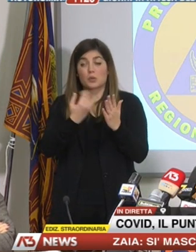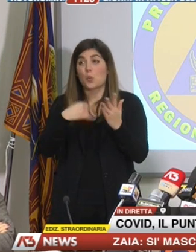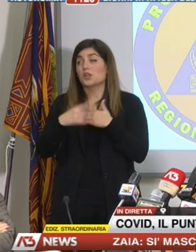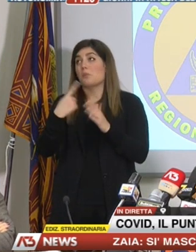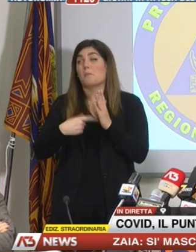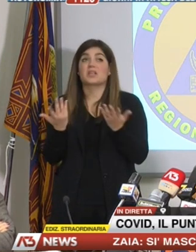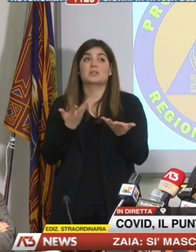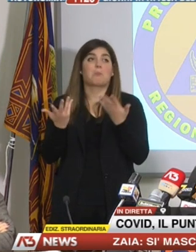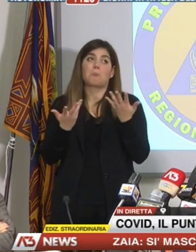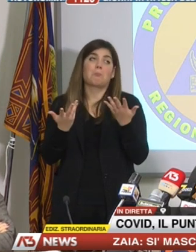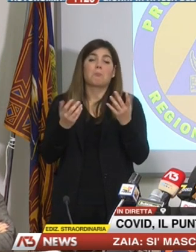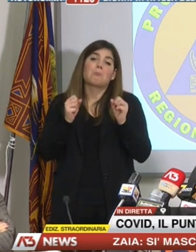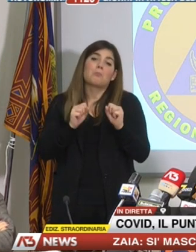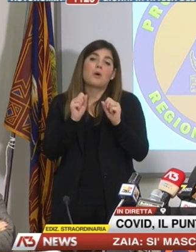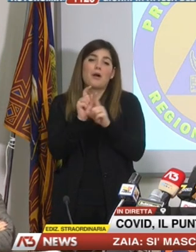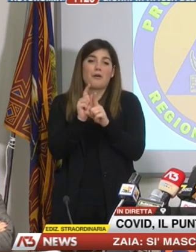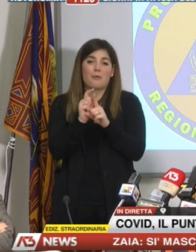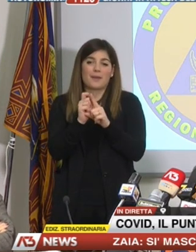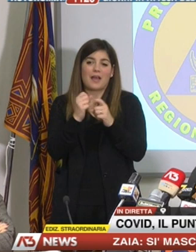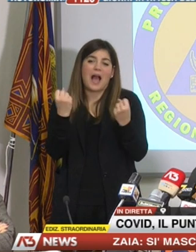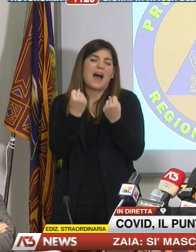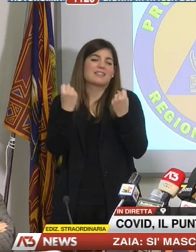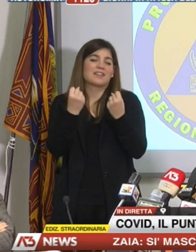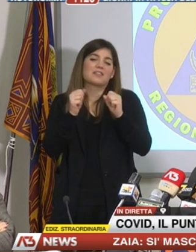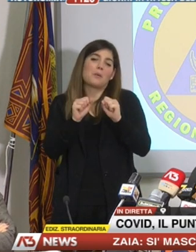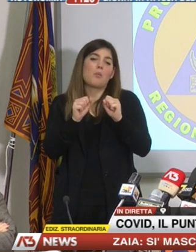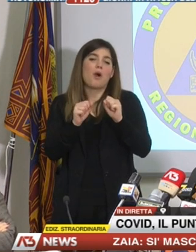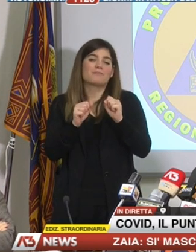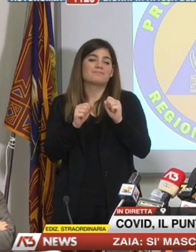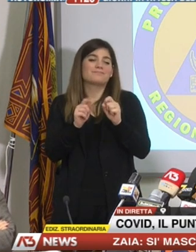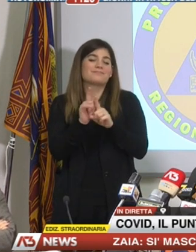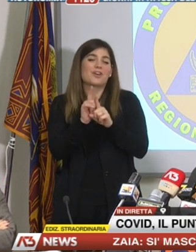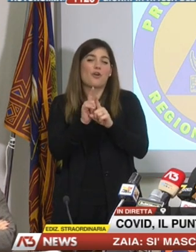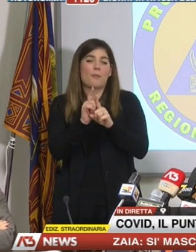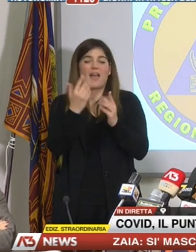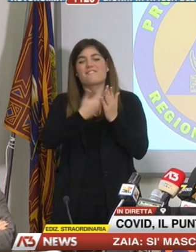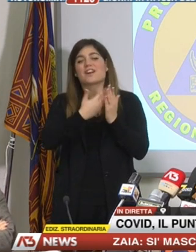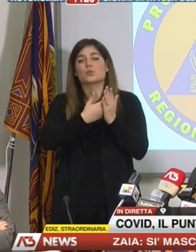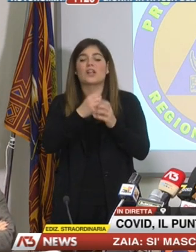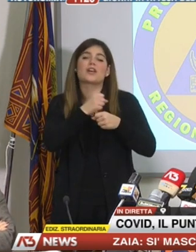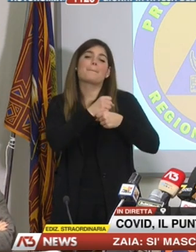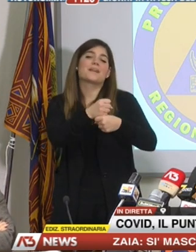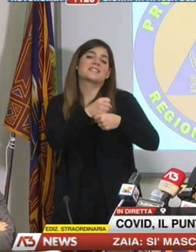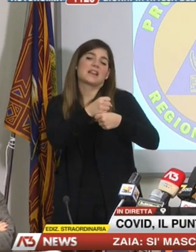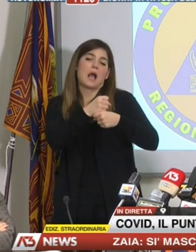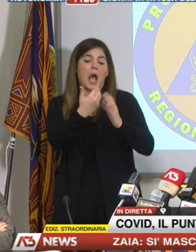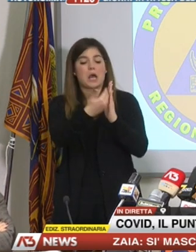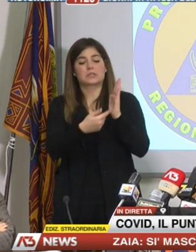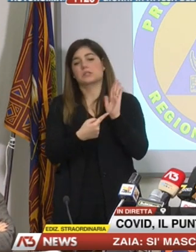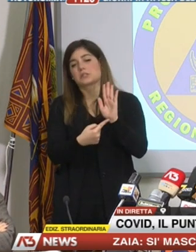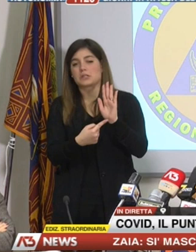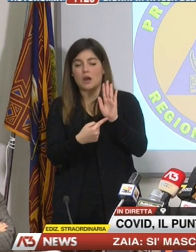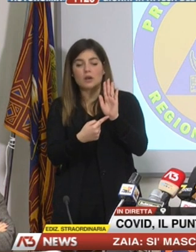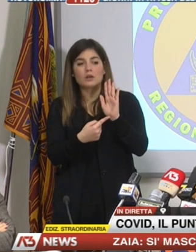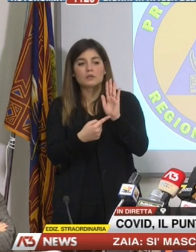diciamo rappresentativo dell'attività, così evitiamo sempre le solite questioni e